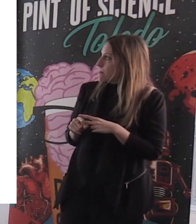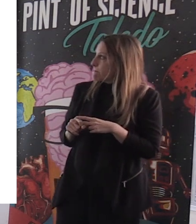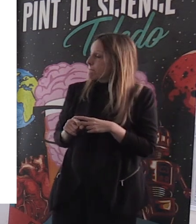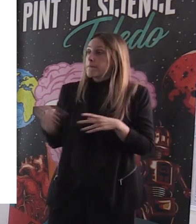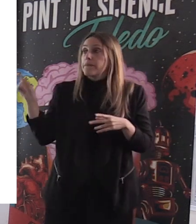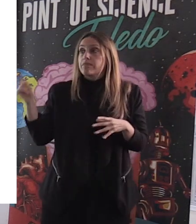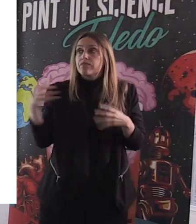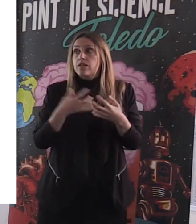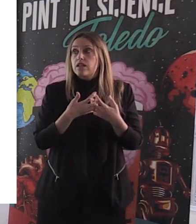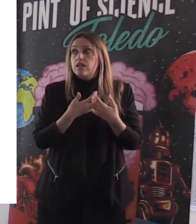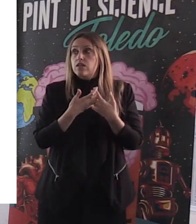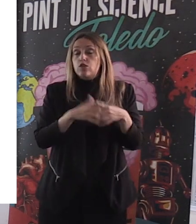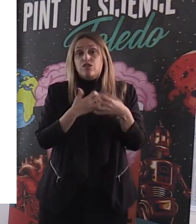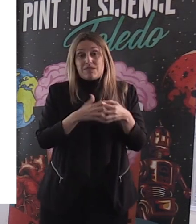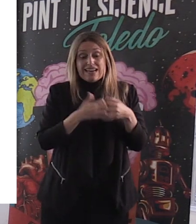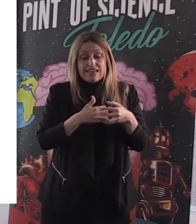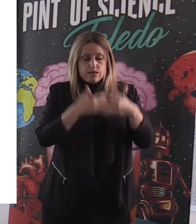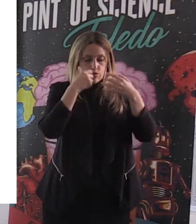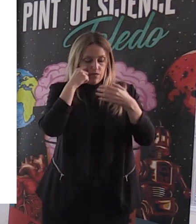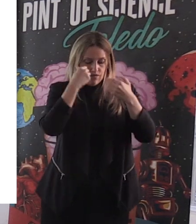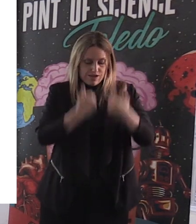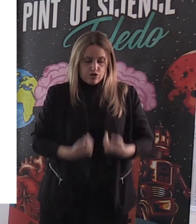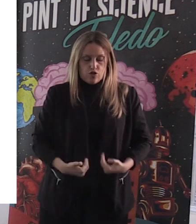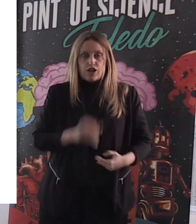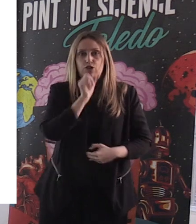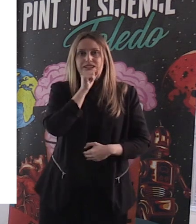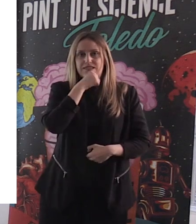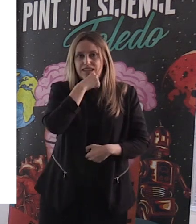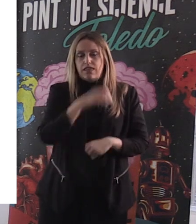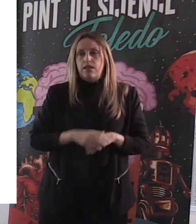Los mecanismos fisiológicos de la vejez.